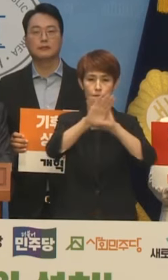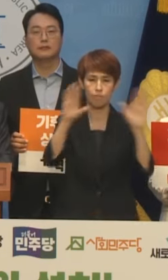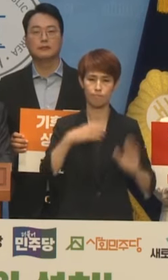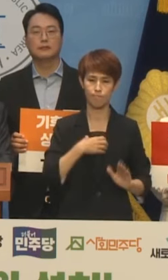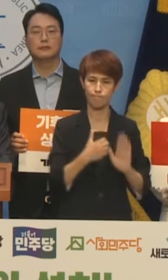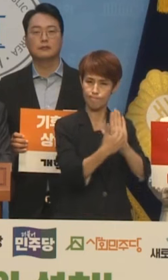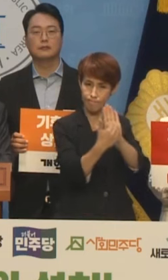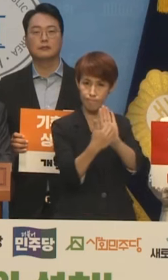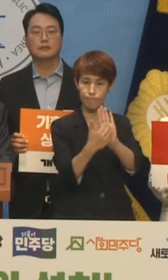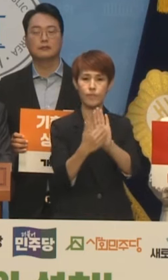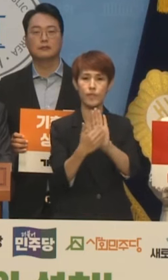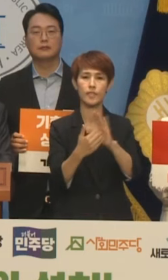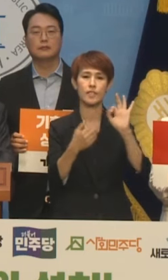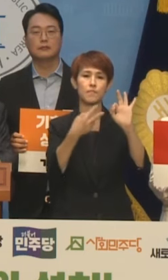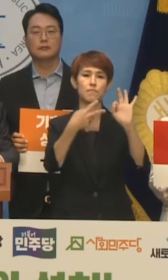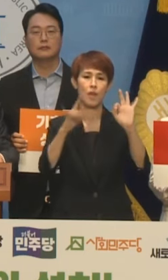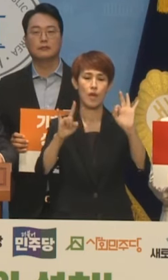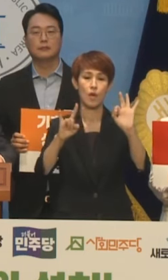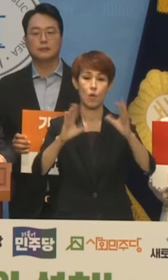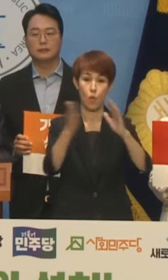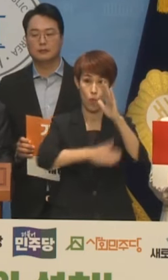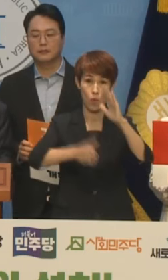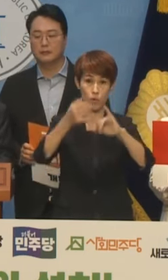10대 공약에 포함시켰습니다.